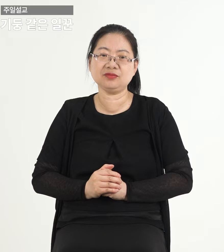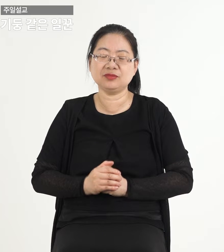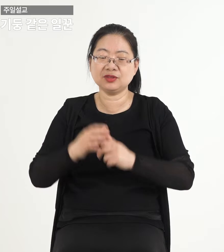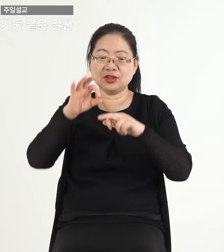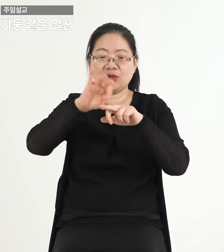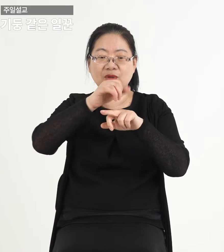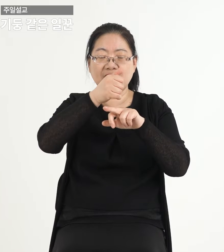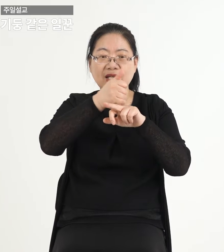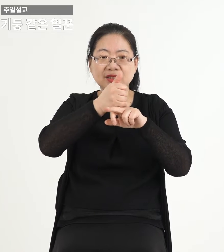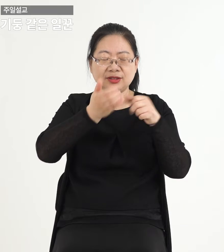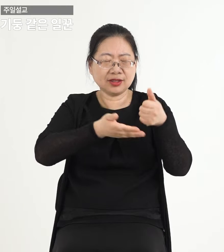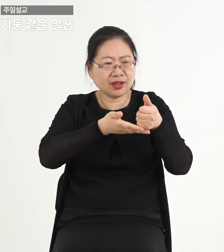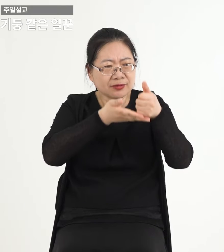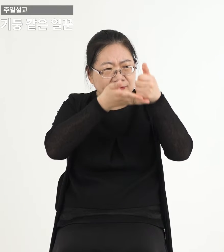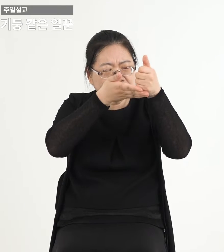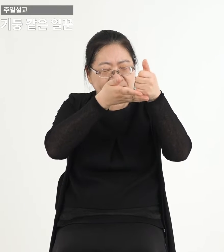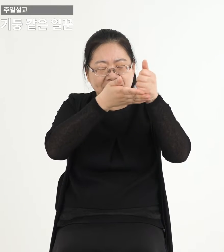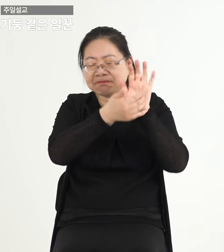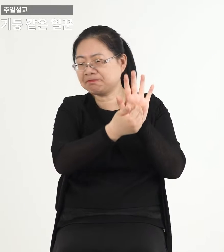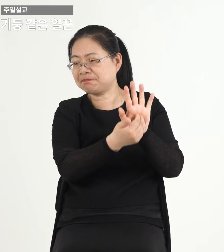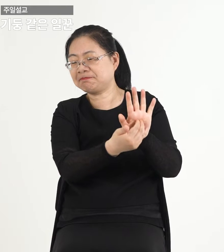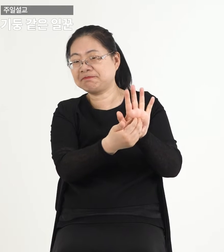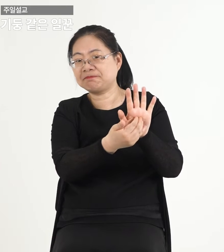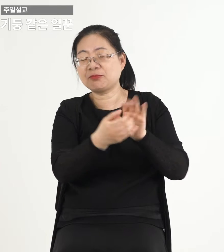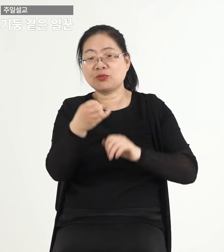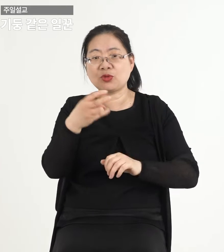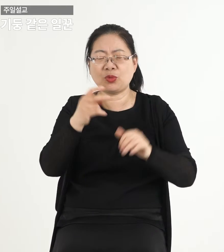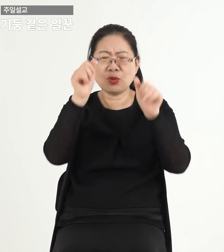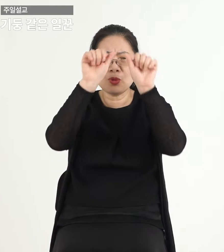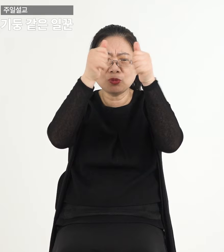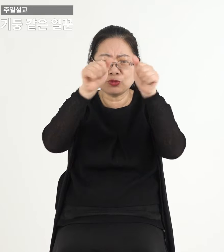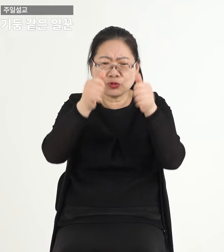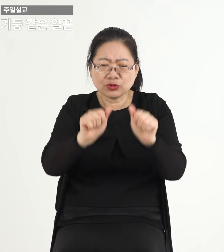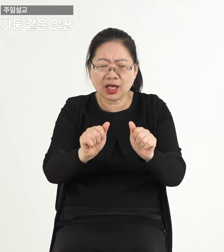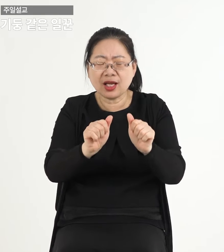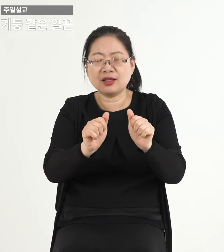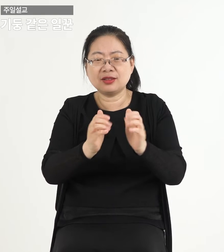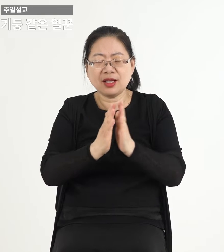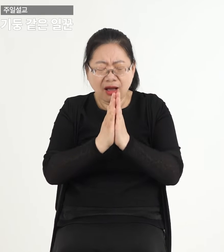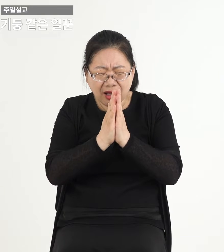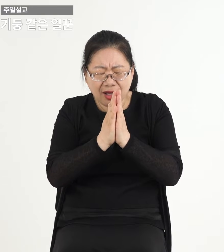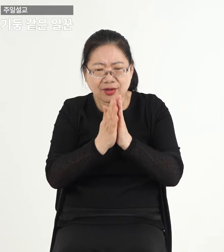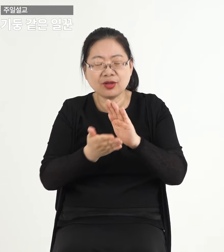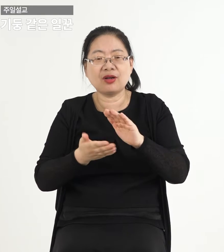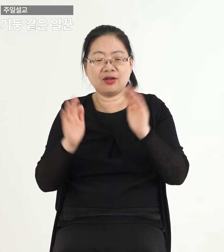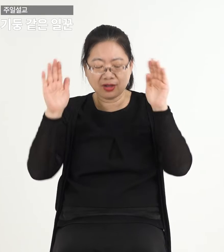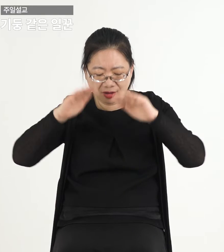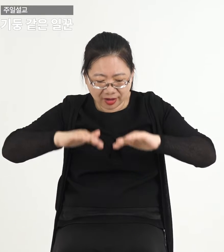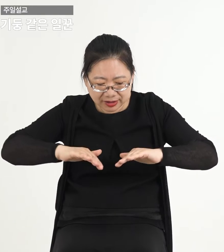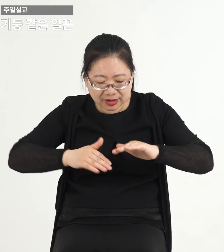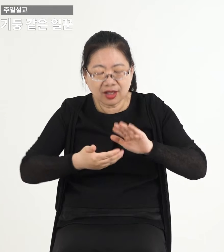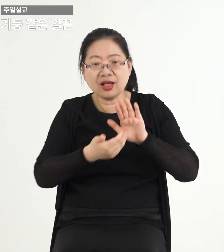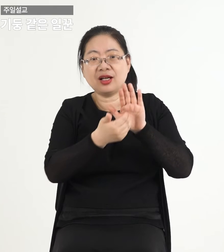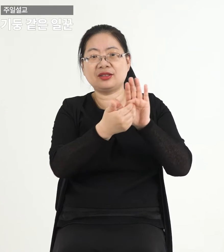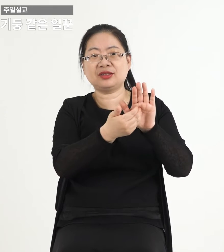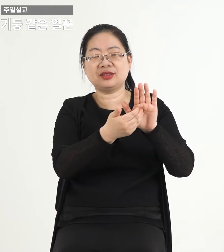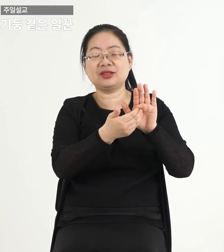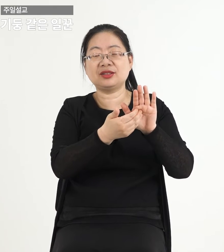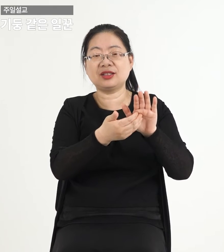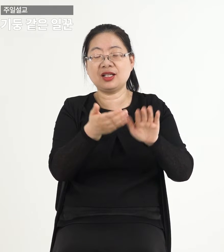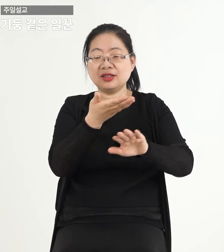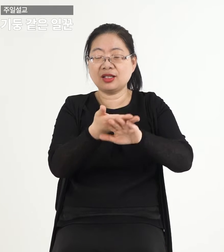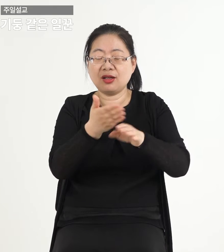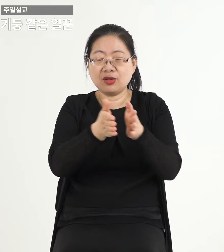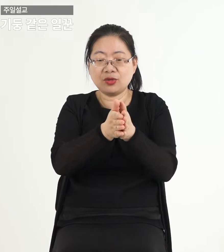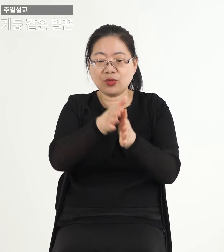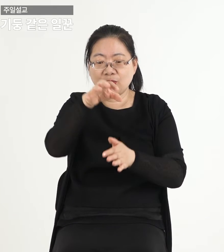황제 숭배를 거절하거나 또 우상 숭배를 거절하는 이런 단순한 어느 도시에서나 겪을